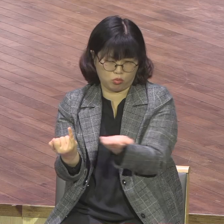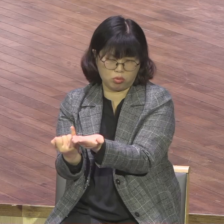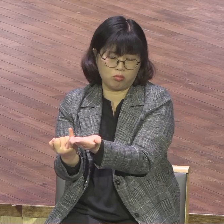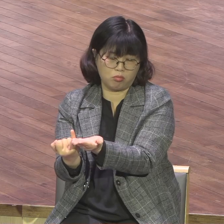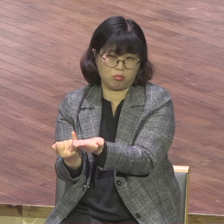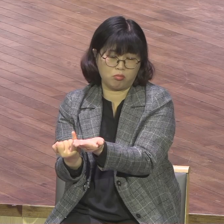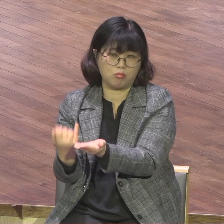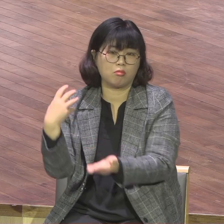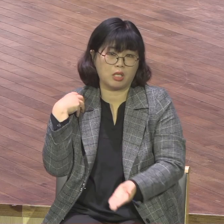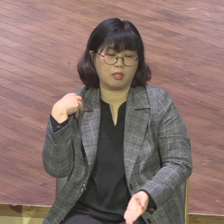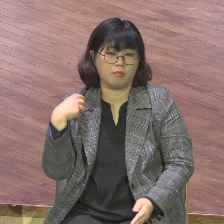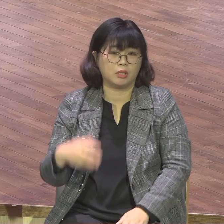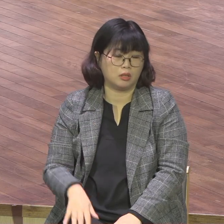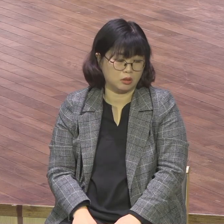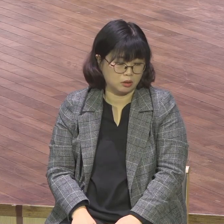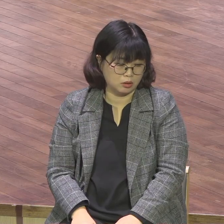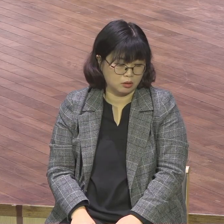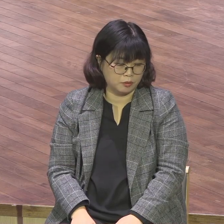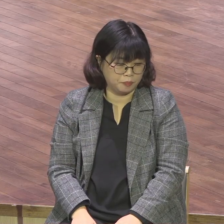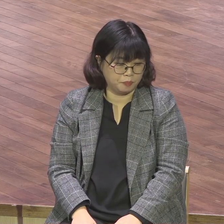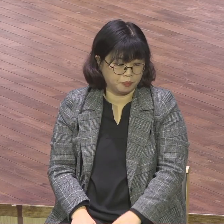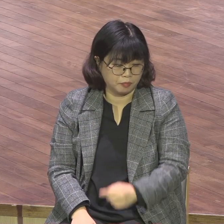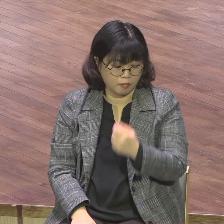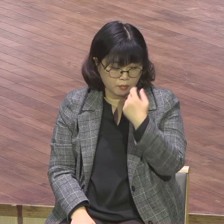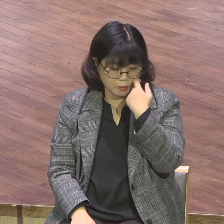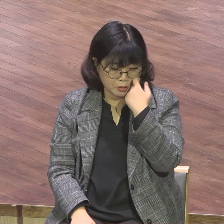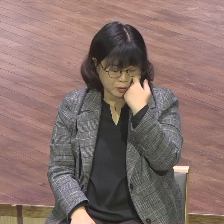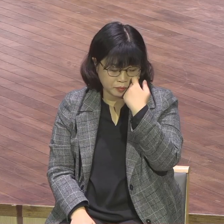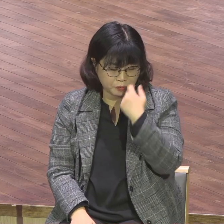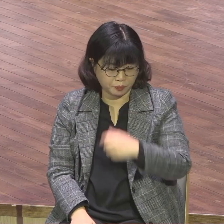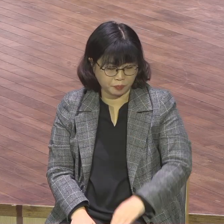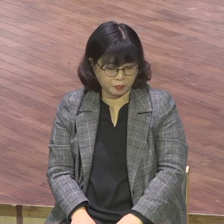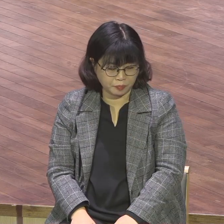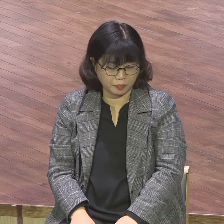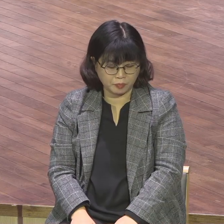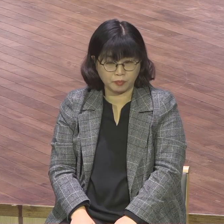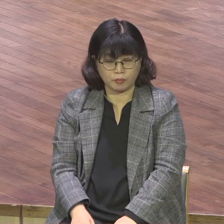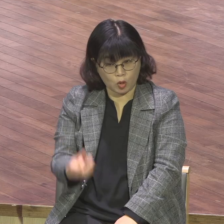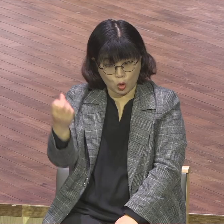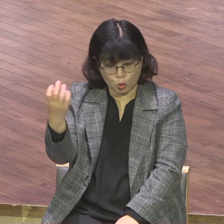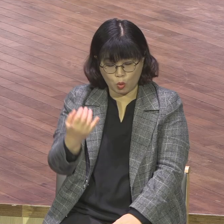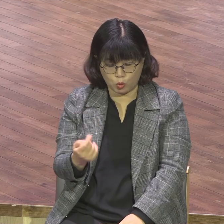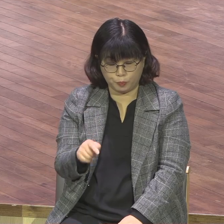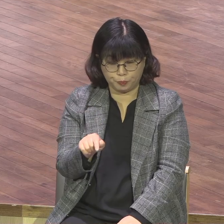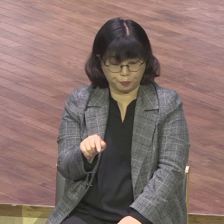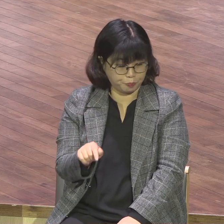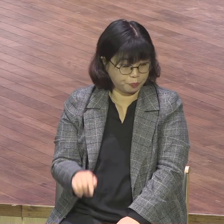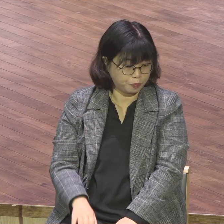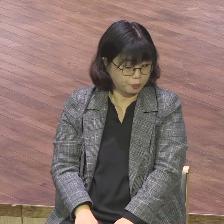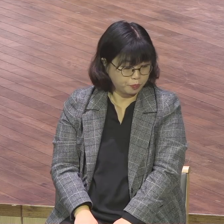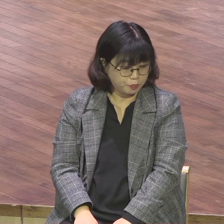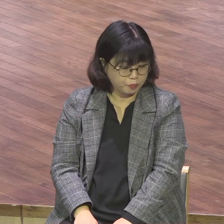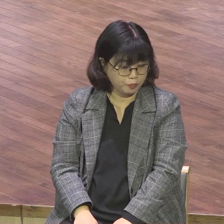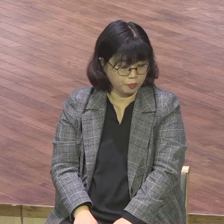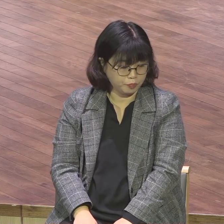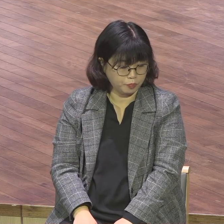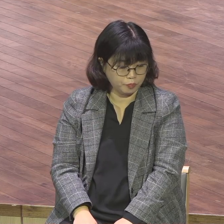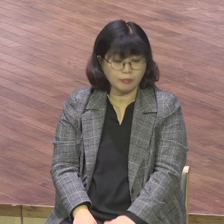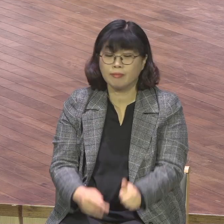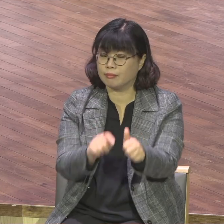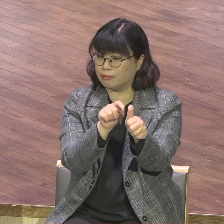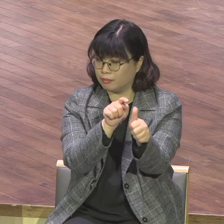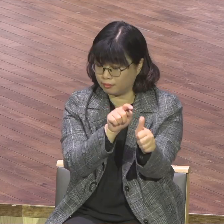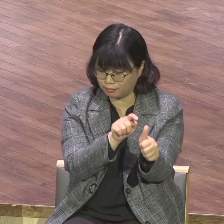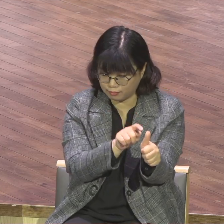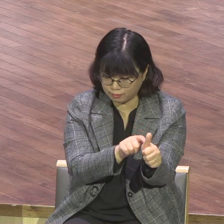28절 33절에도 반복해서 자기 아내 사랑하기를 자기 자신과 같이 하라고 강조를 하고 있습니다. 앞서